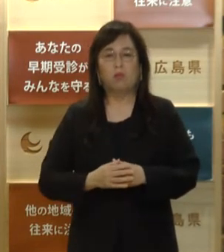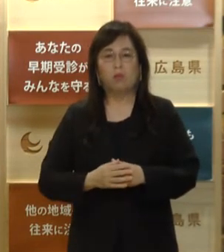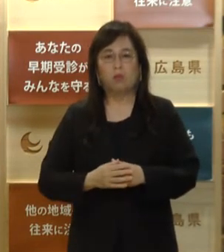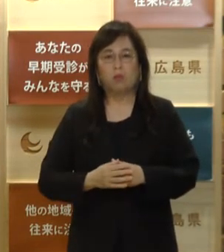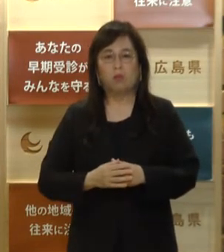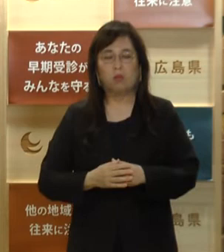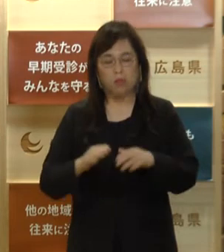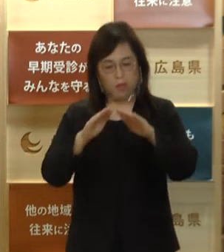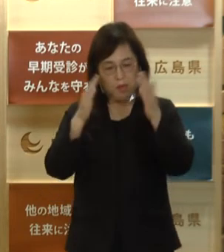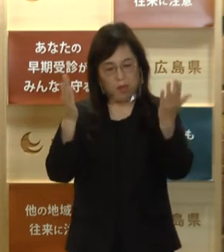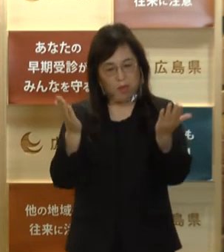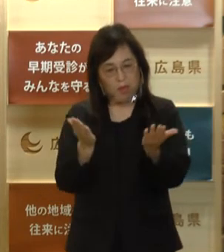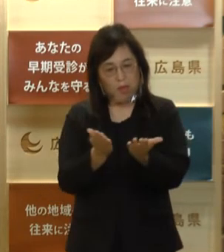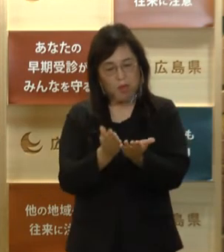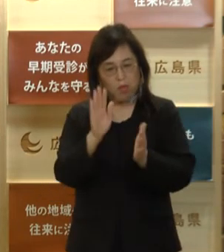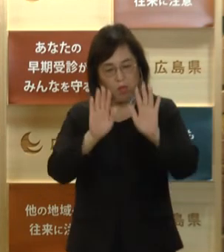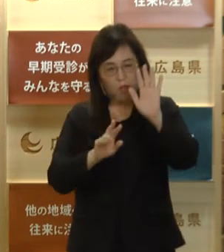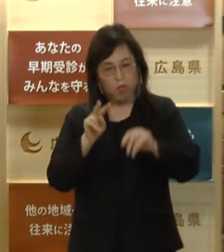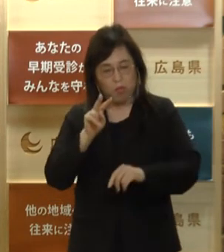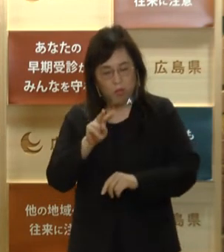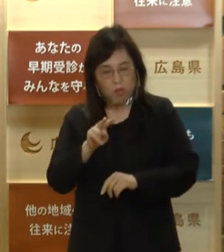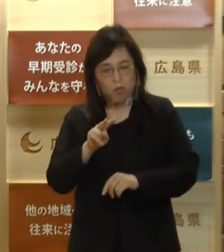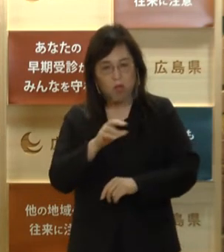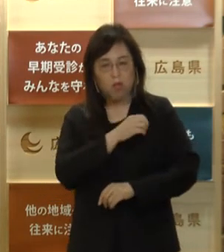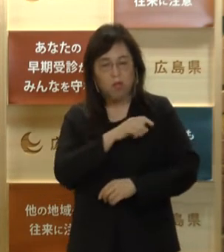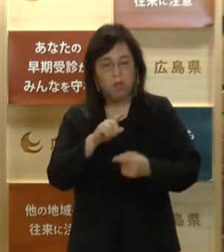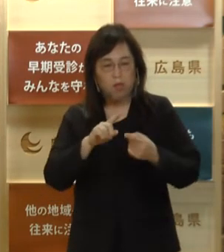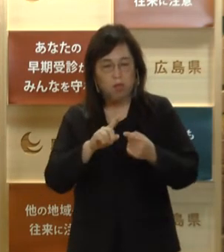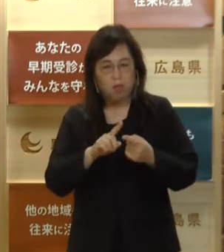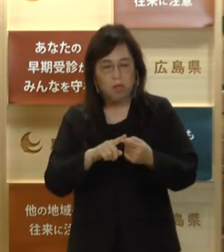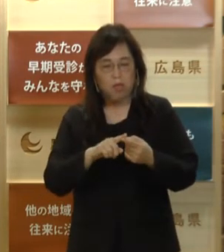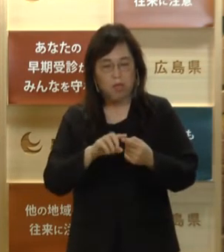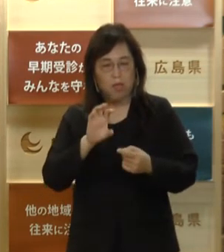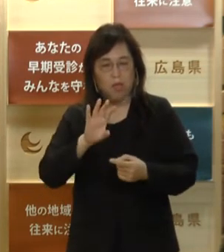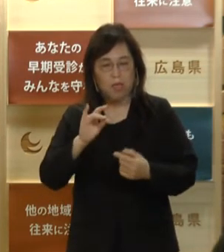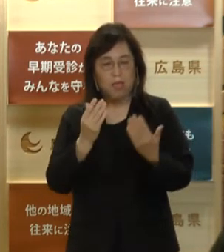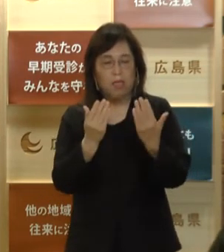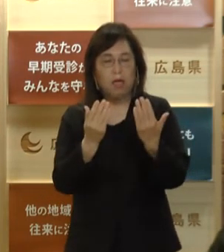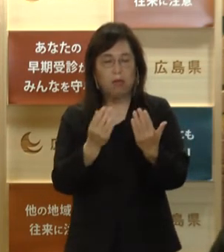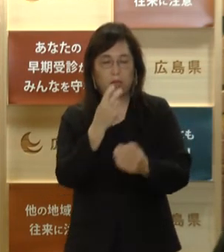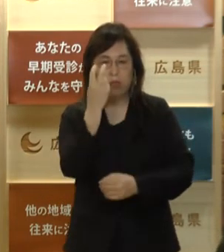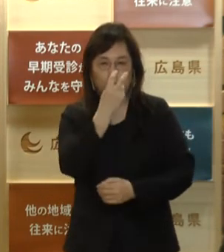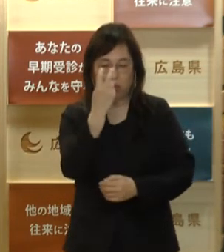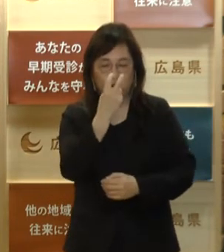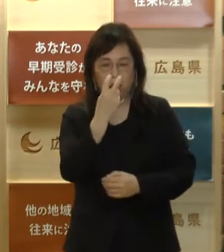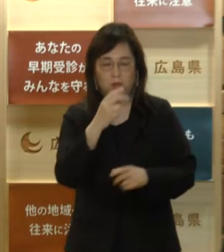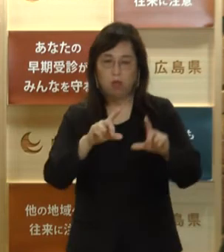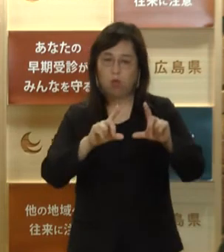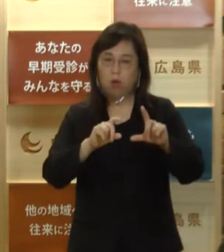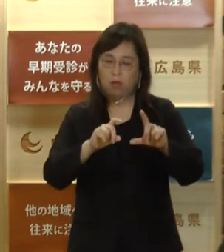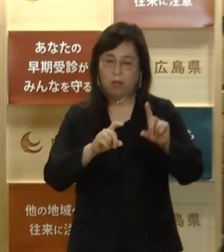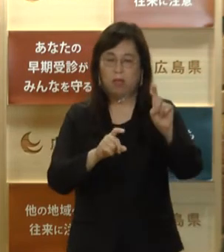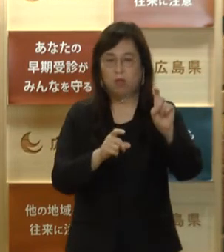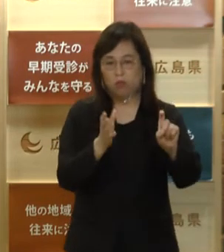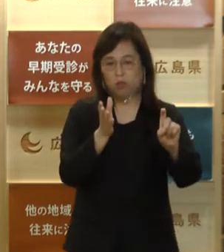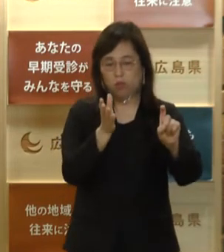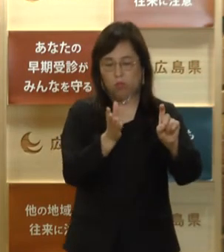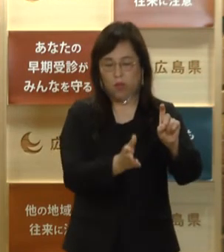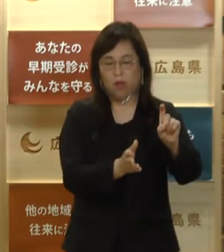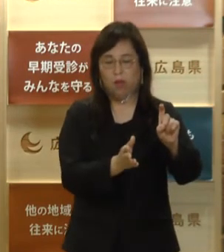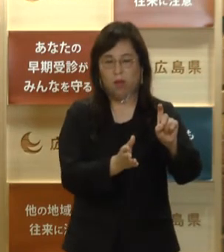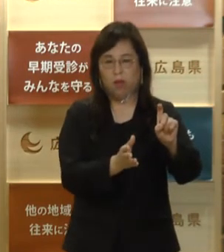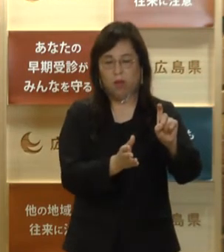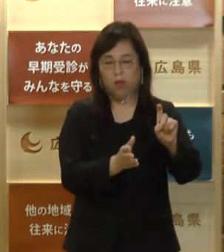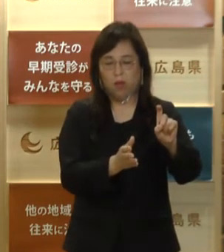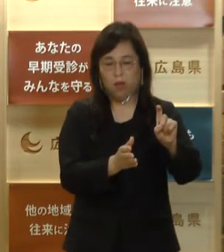全般的に言うとですね、積極的疫学調査での発見っていうのが、1割ちょっとぐらいなんですね。